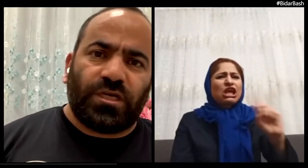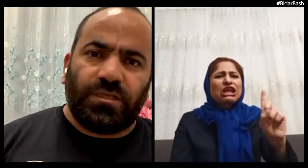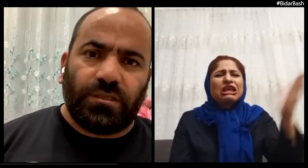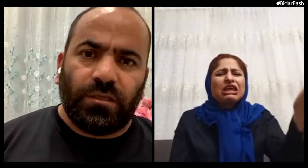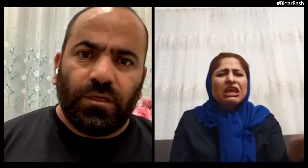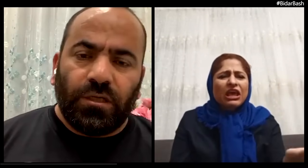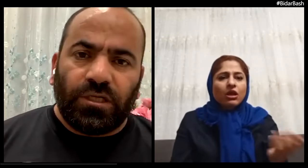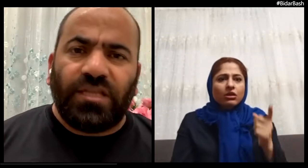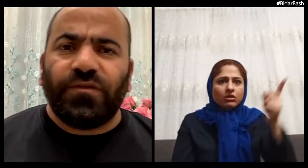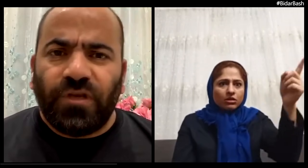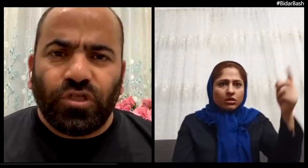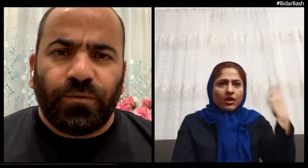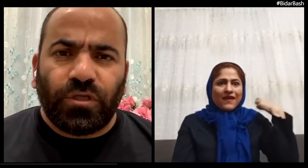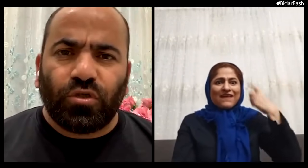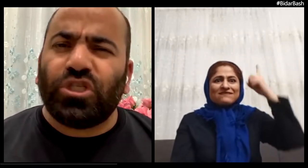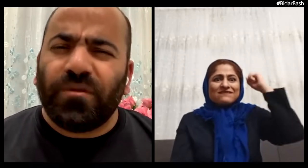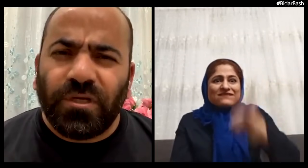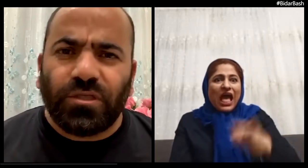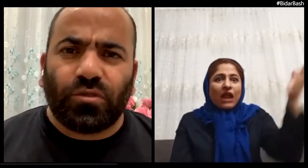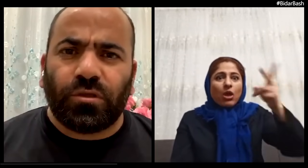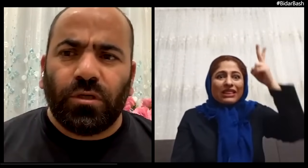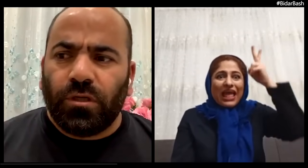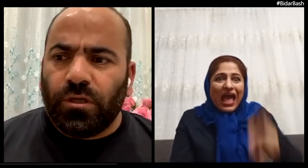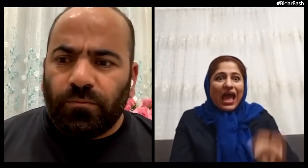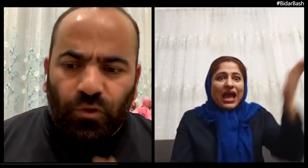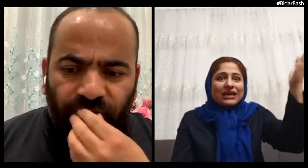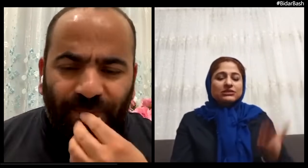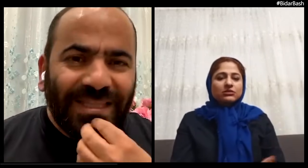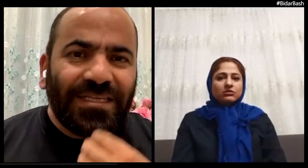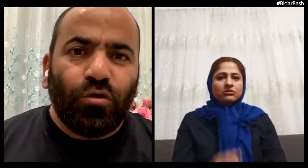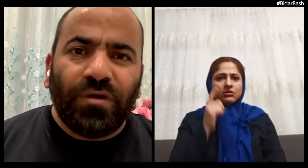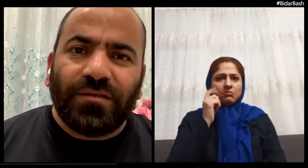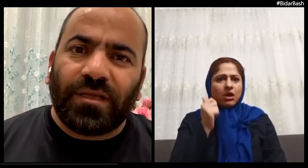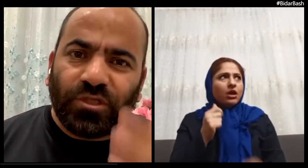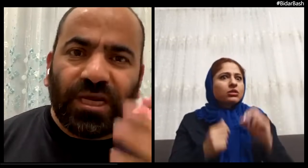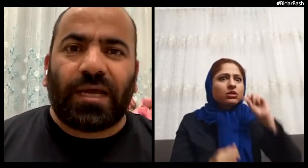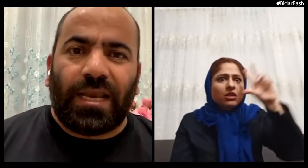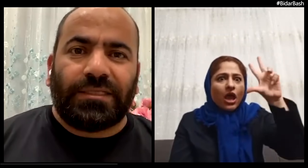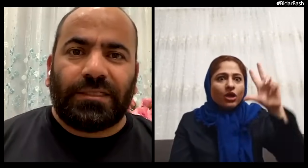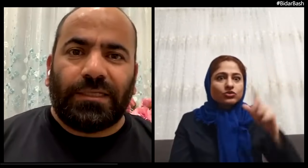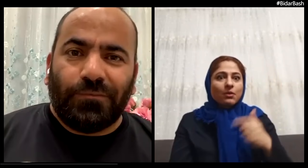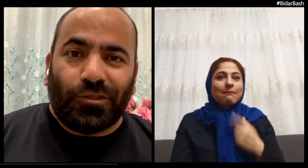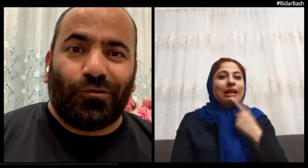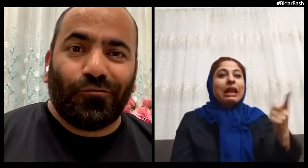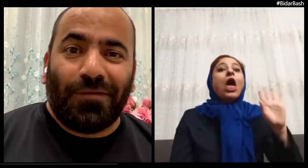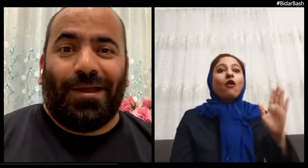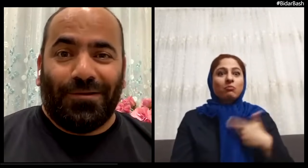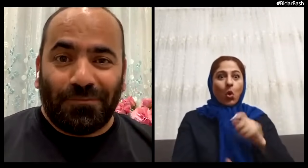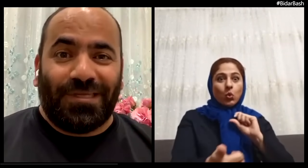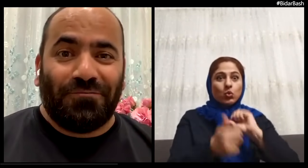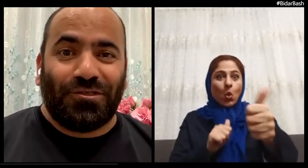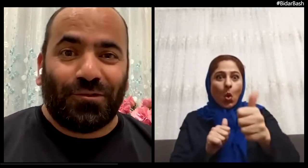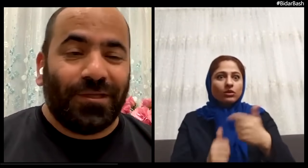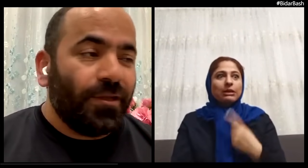فرمانده لشکره دیگه. یعنی چی فلانجا پیاده شد؟ چرا پیاده شد؟ میگفت من دیگه لو ندادم چه غلطی کردم اینا. گفتم